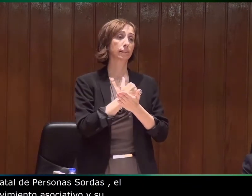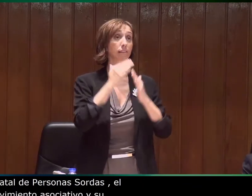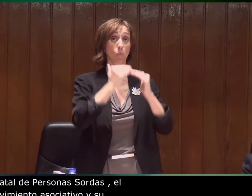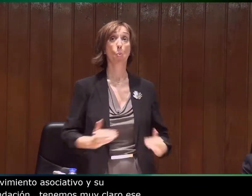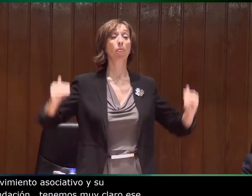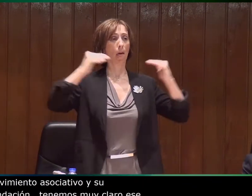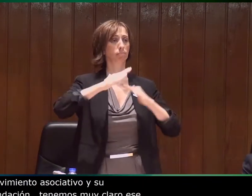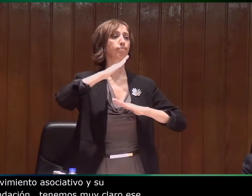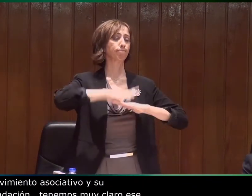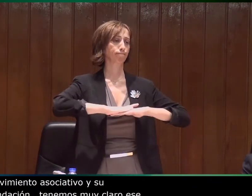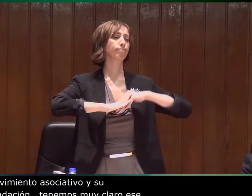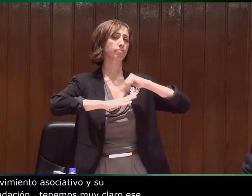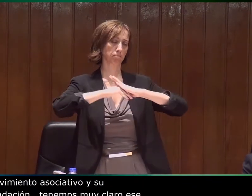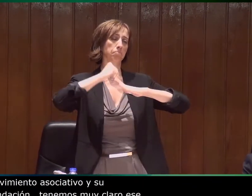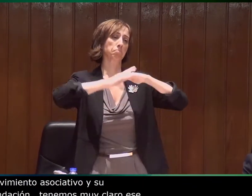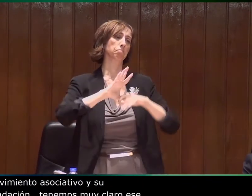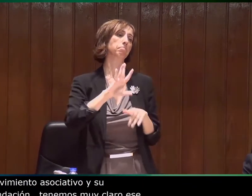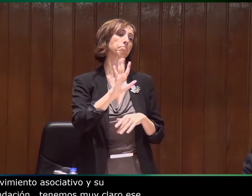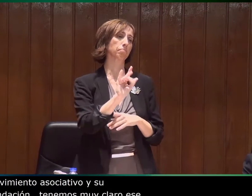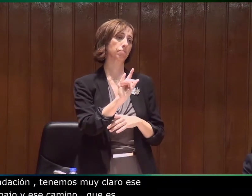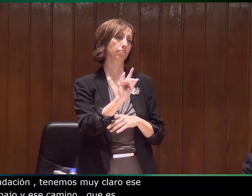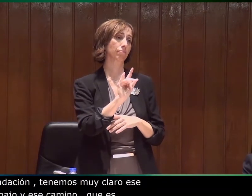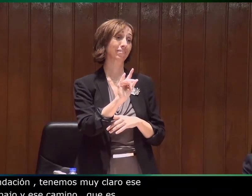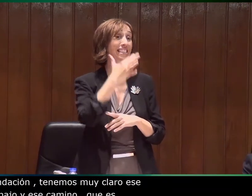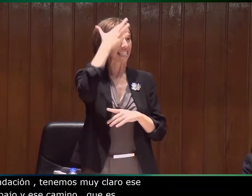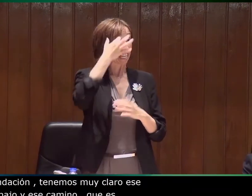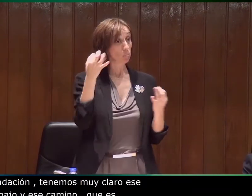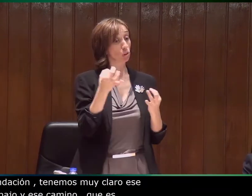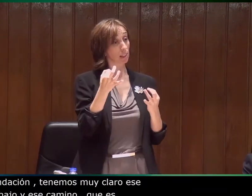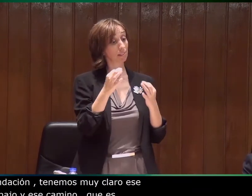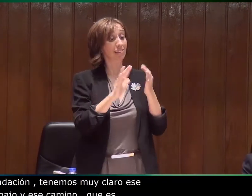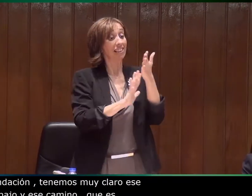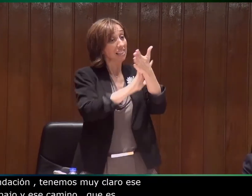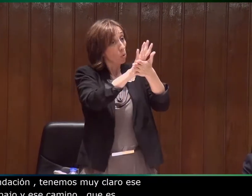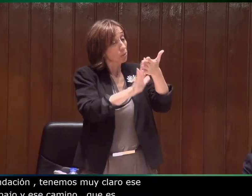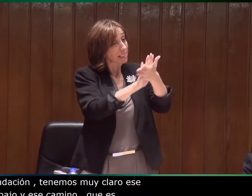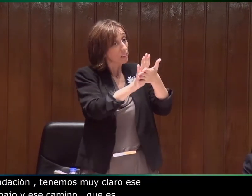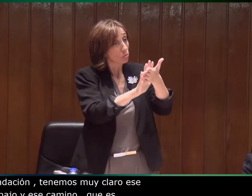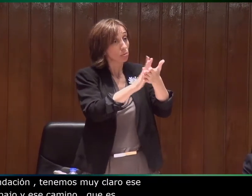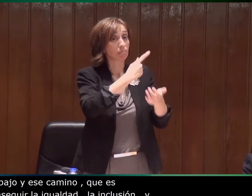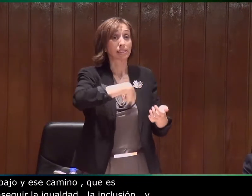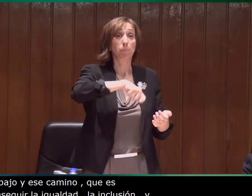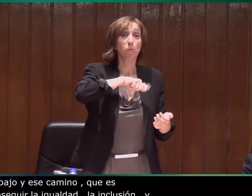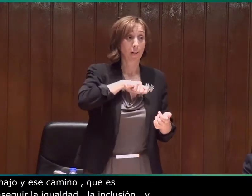todas las personas sordas construimos igualdad creemos que la lengua de signos